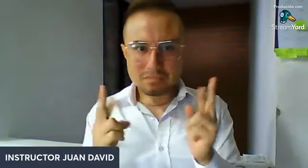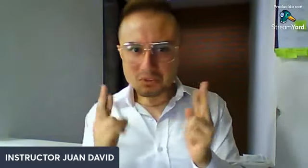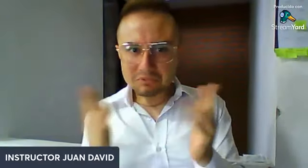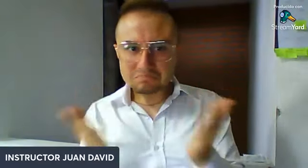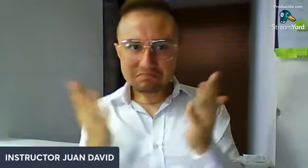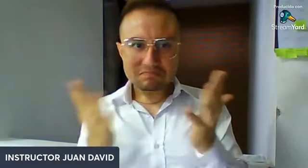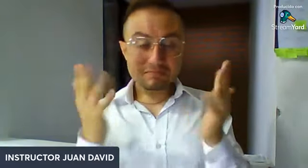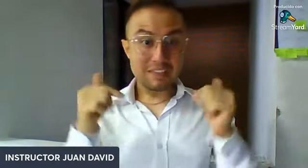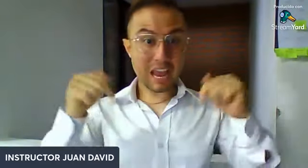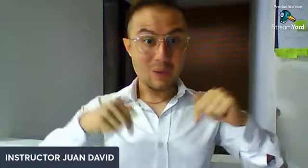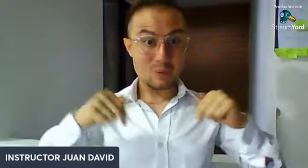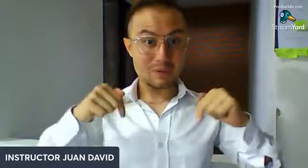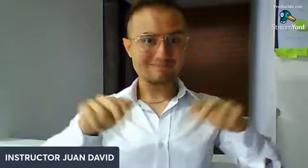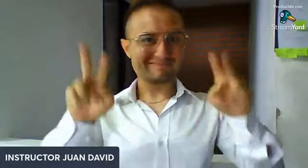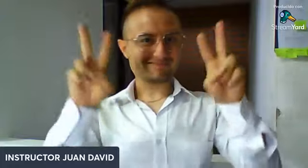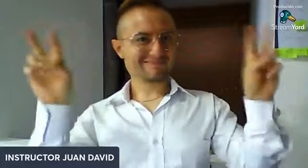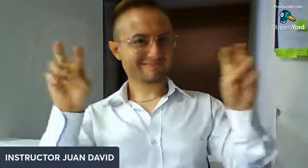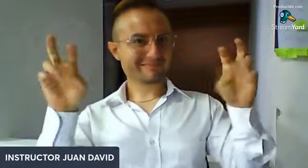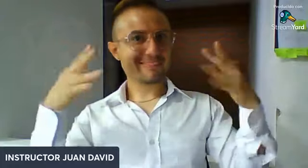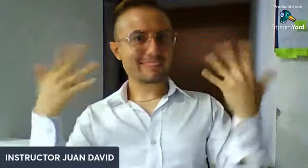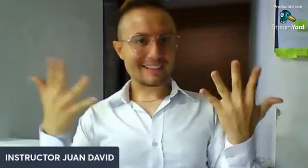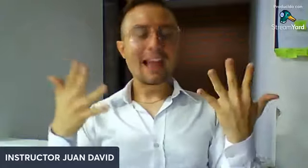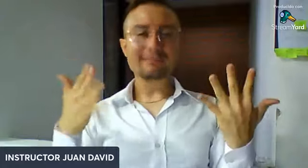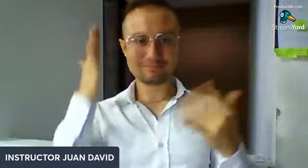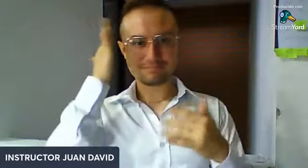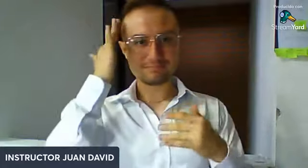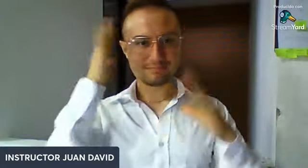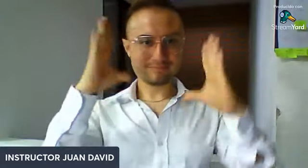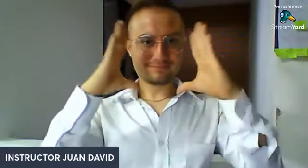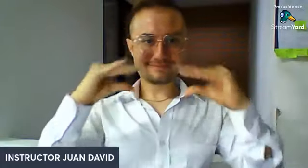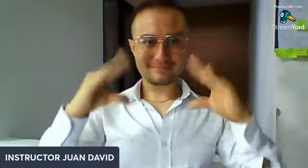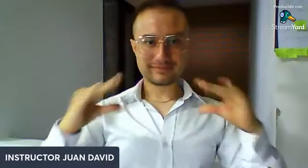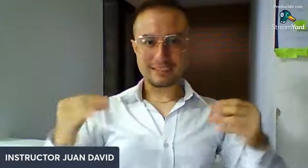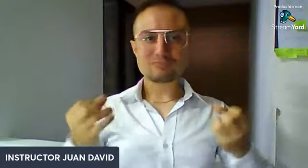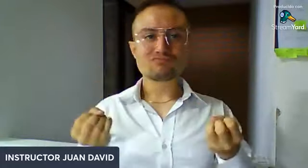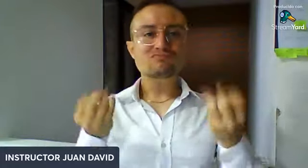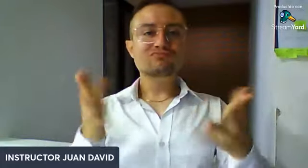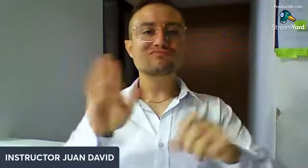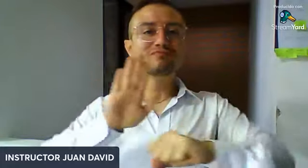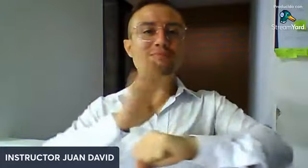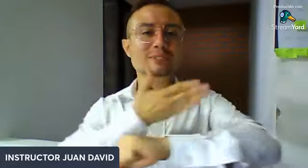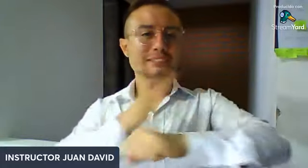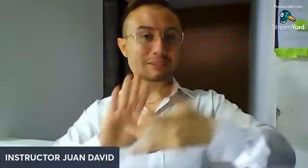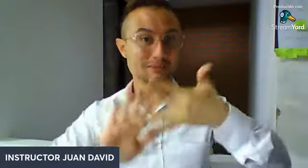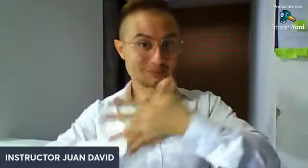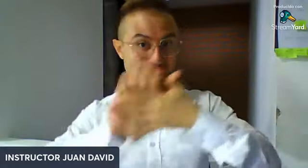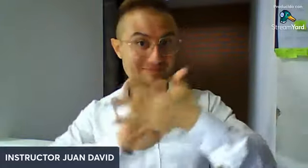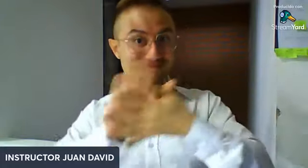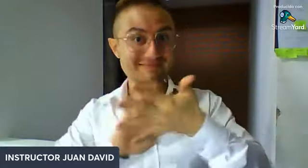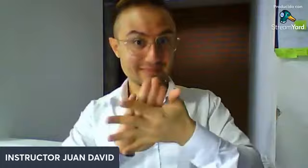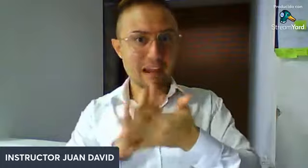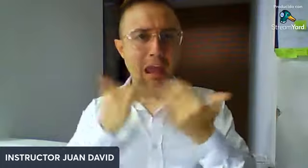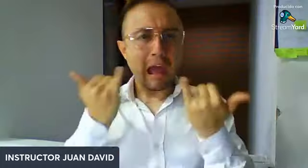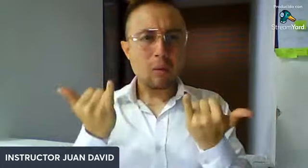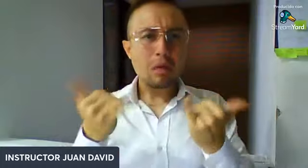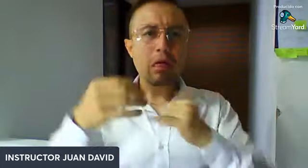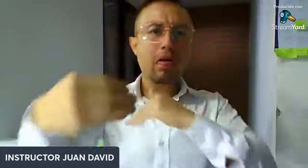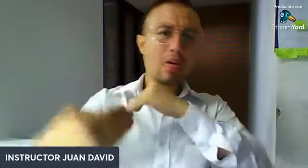Bueno, estoy esperando un momentico más. Ojalá ingresen más personas. En el día de hoy, pues voy a hablar sobre vocabulario navideño y